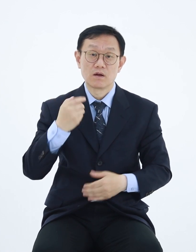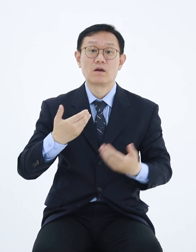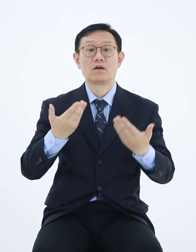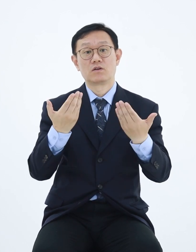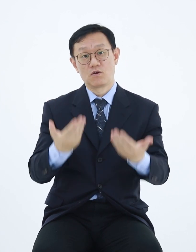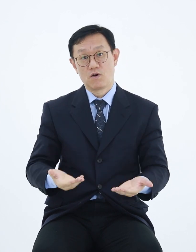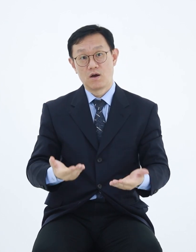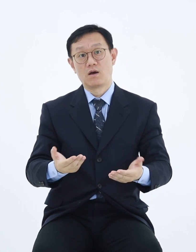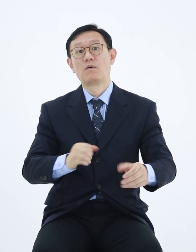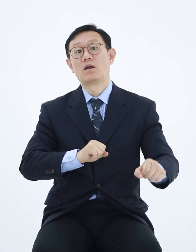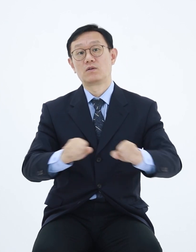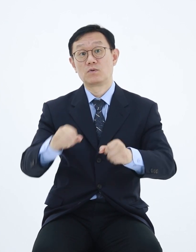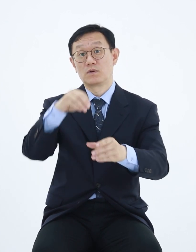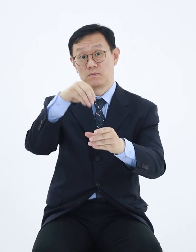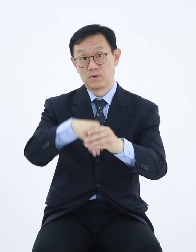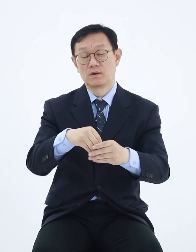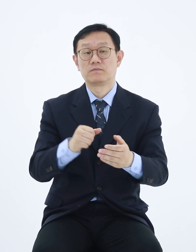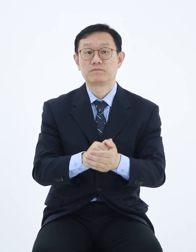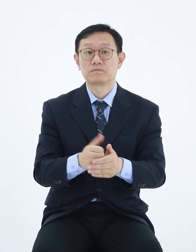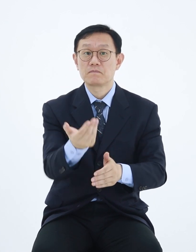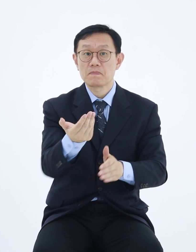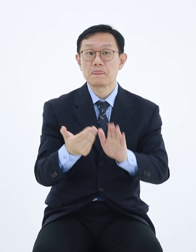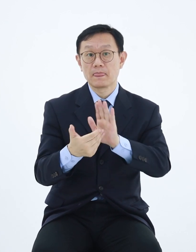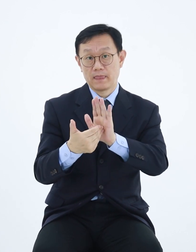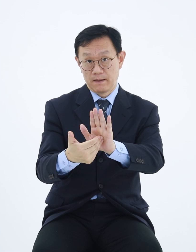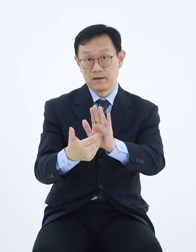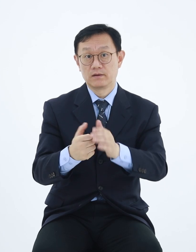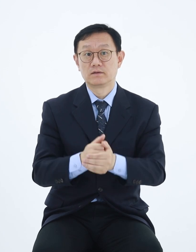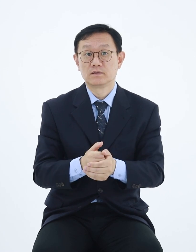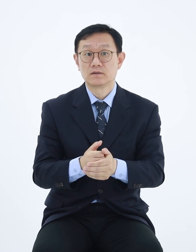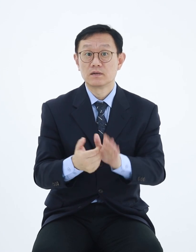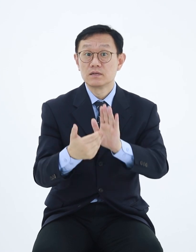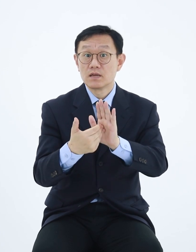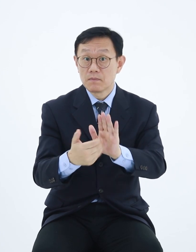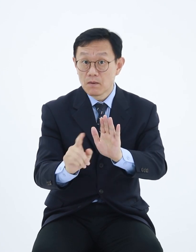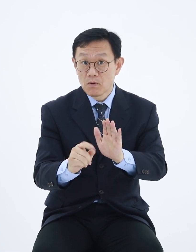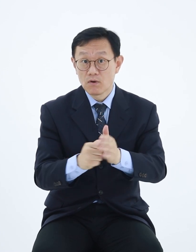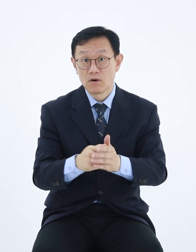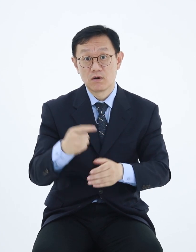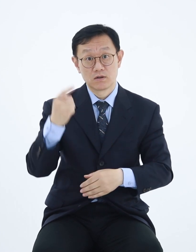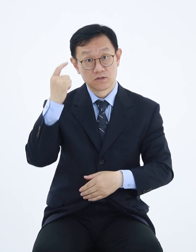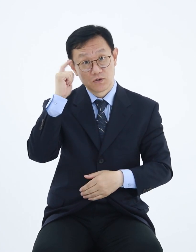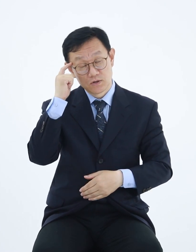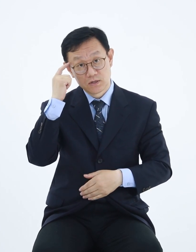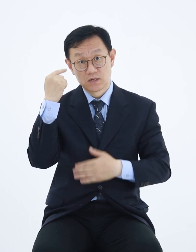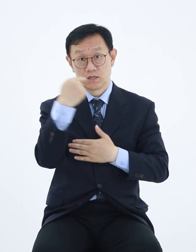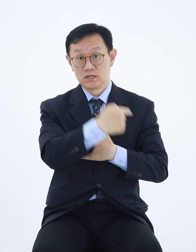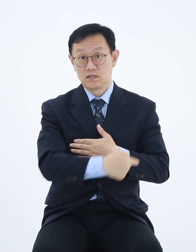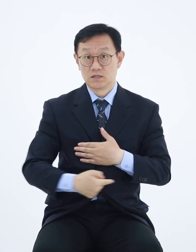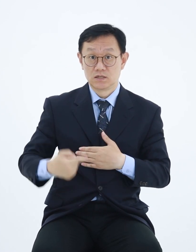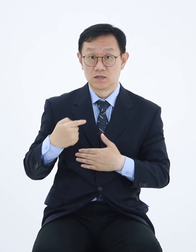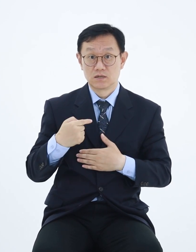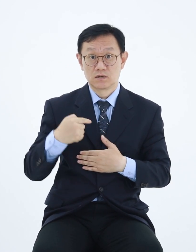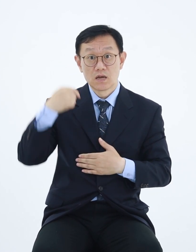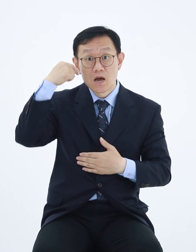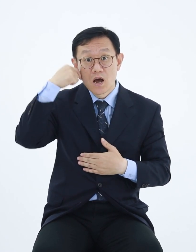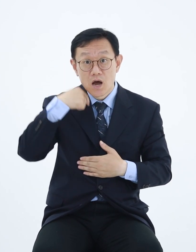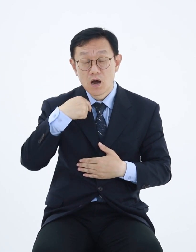속한다. 예방. 예방이란 정신, 신체 혹은 감각기관의 손상을